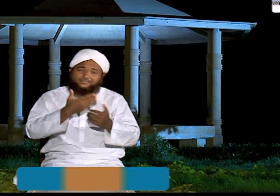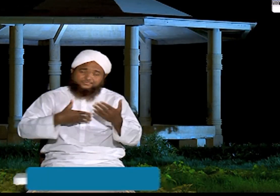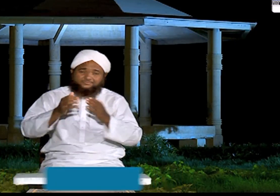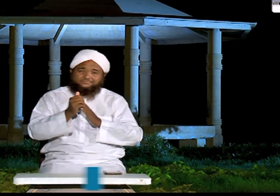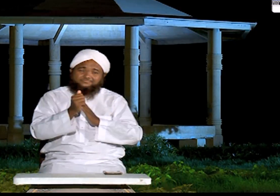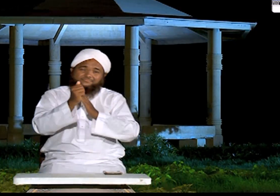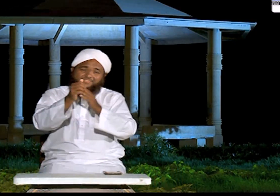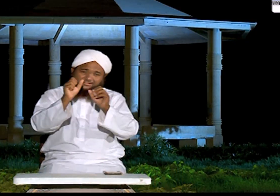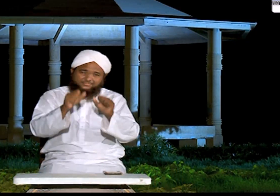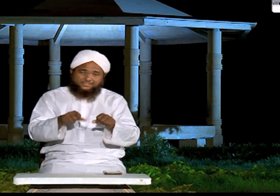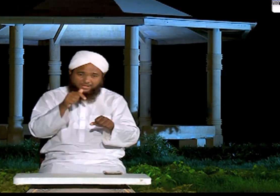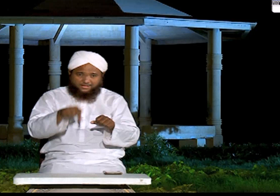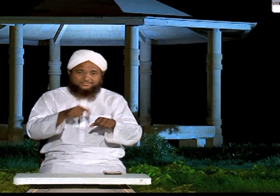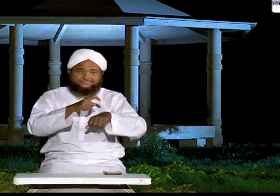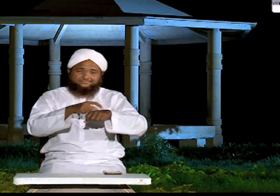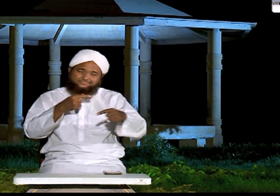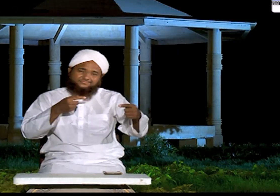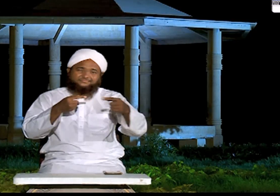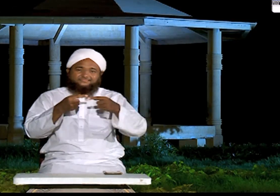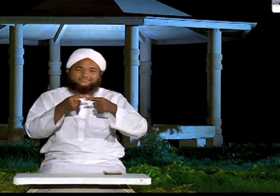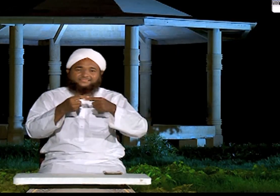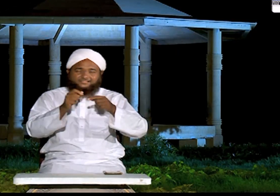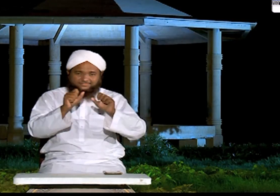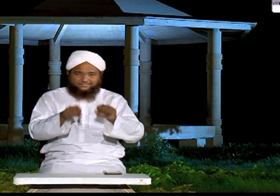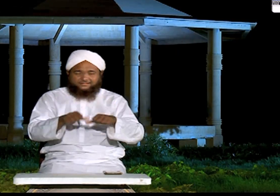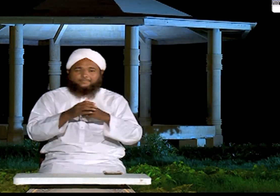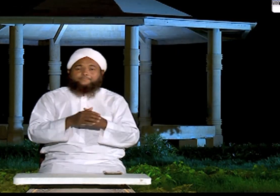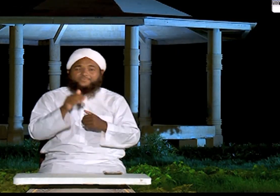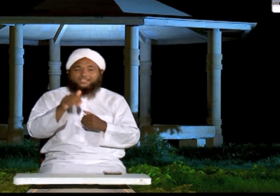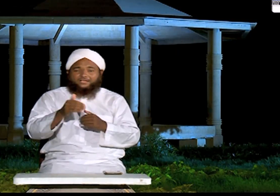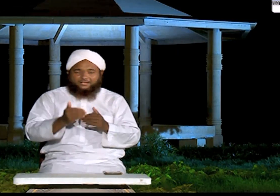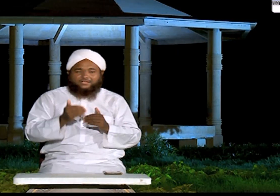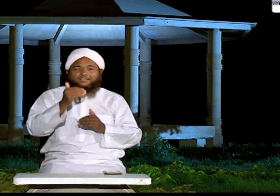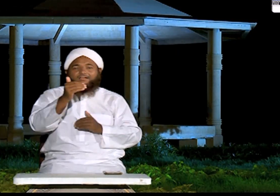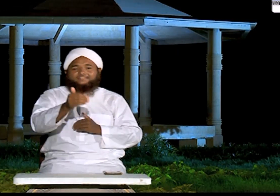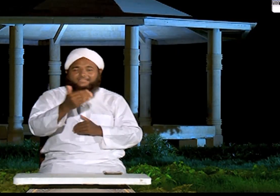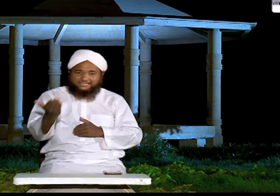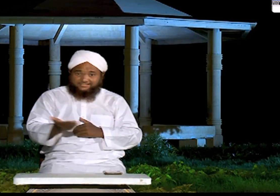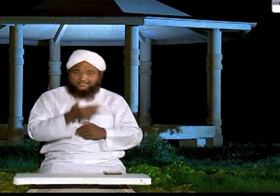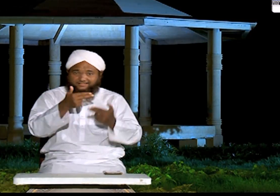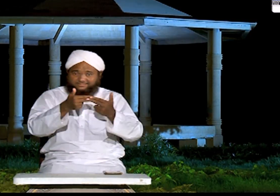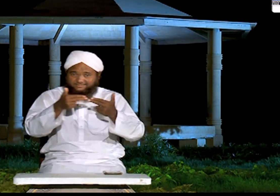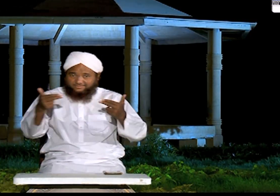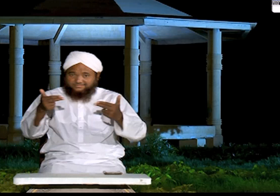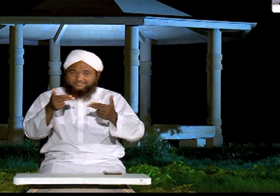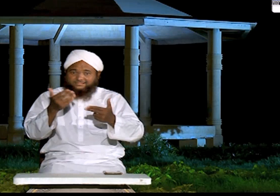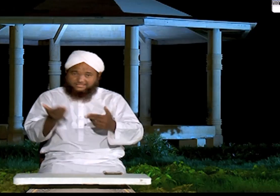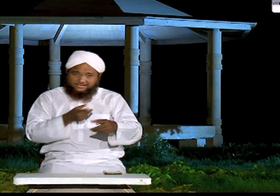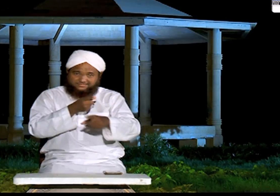فرمائے آمین آج کی پروگرام کا وقت اختتام کی طرف بڑھ رہا ہے آئندہ ایک نئے واقعے اور سبق کے ساتھ